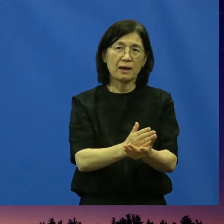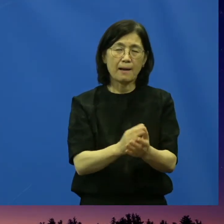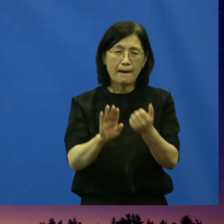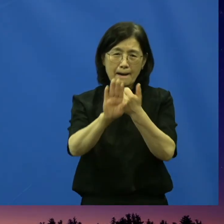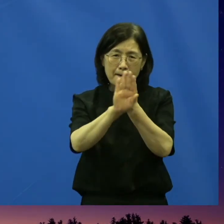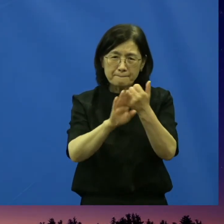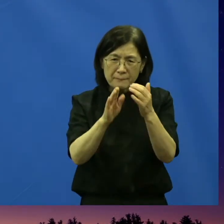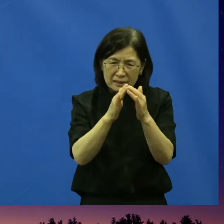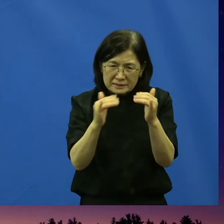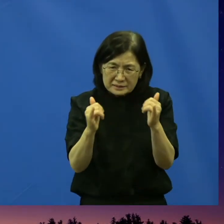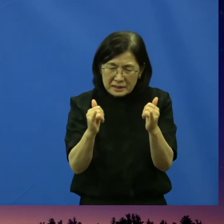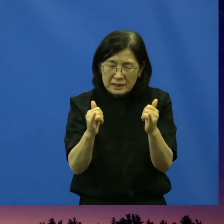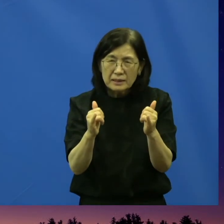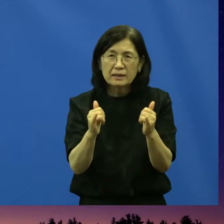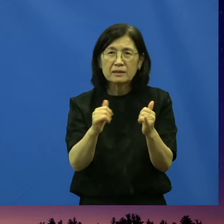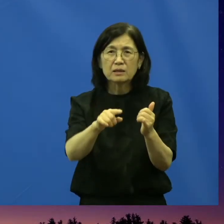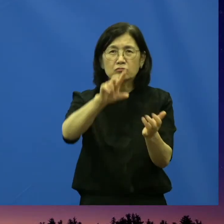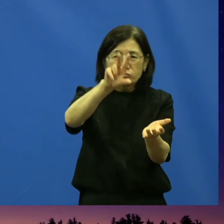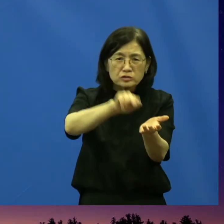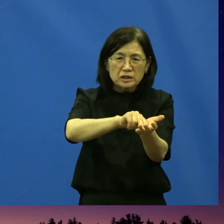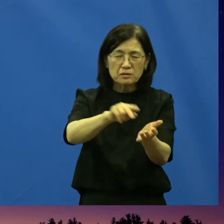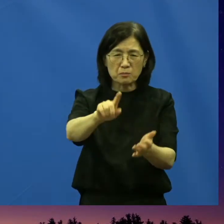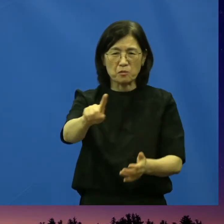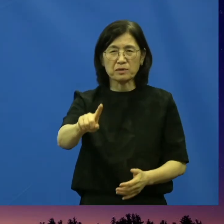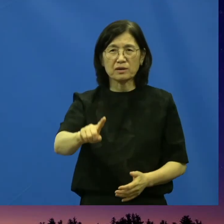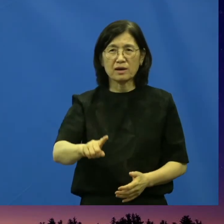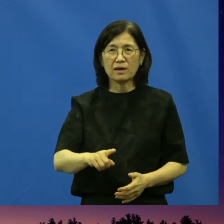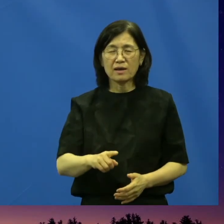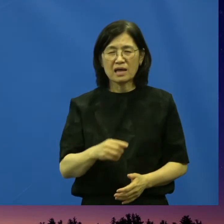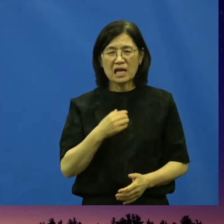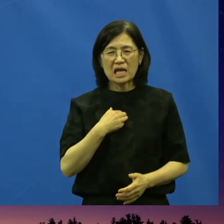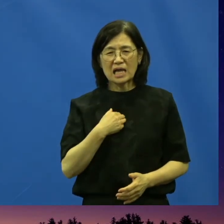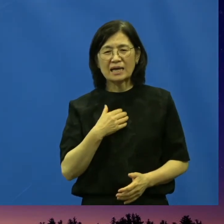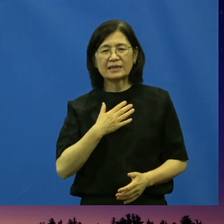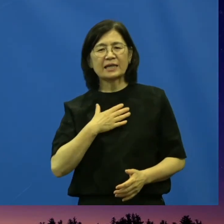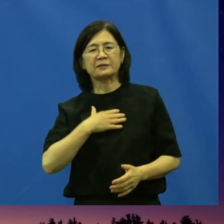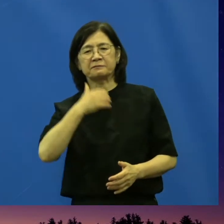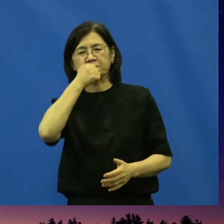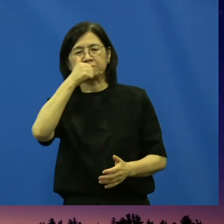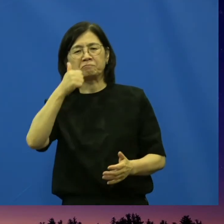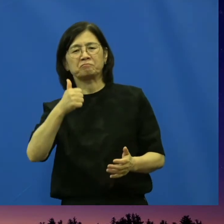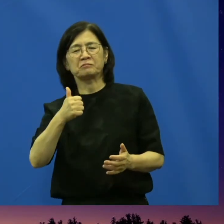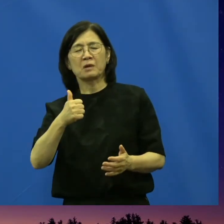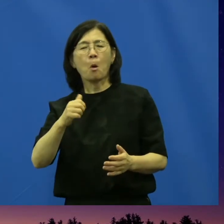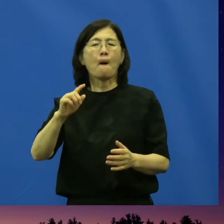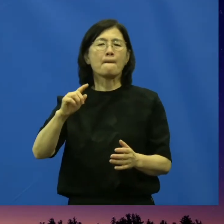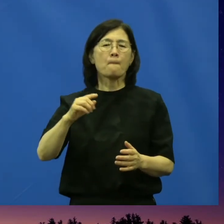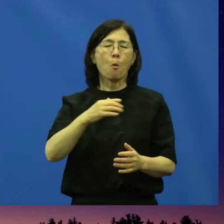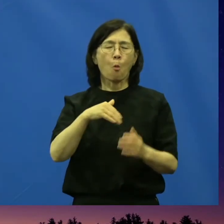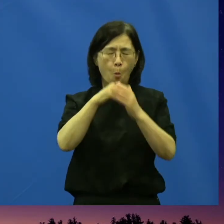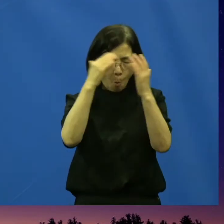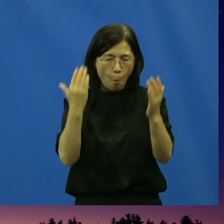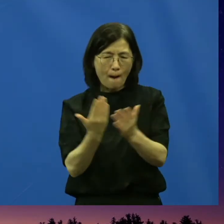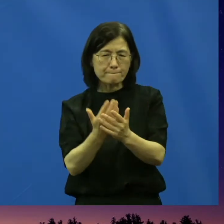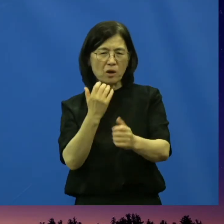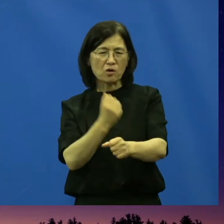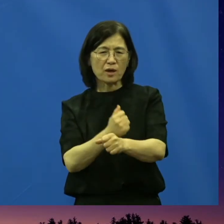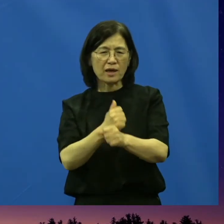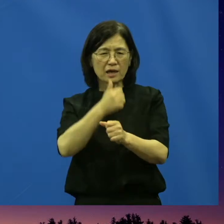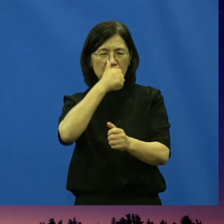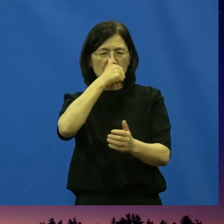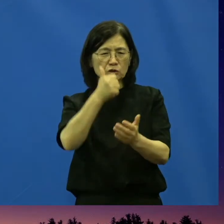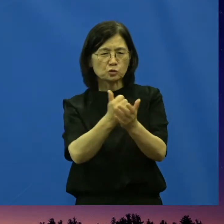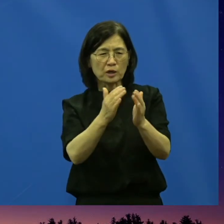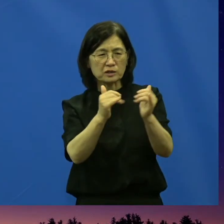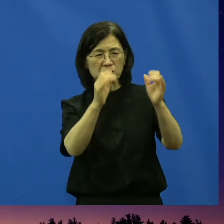뭐예요? 자신들은 완벽하다는 거죠. 죄인들을 비하하고 우습게 여겼습니다. 그렇지 않아요, 여러분. 우리는 연약한 존재예요. 우리의